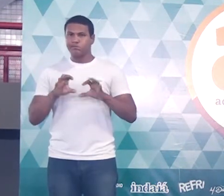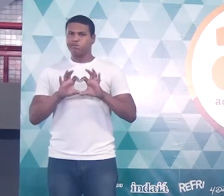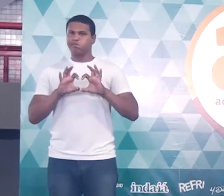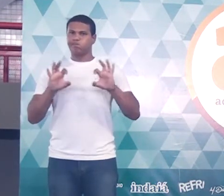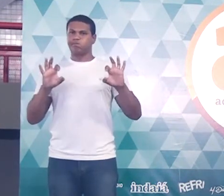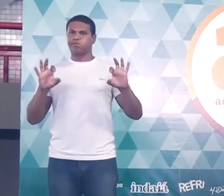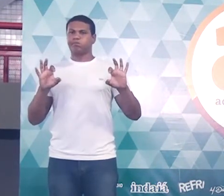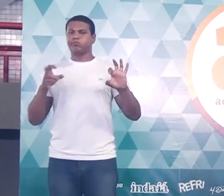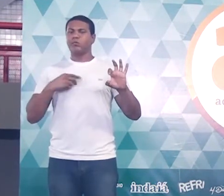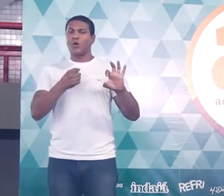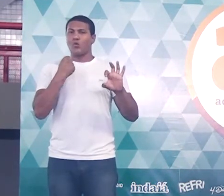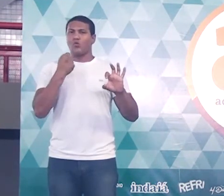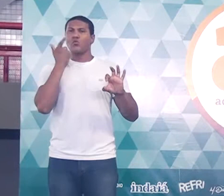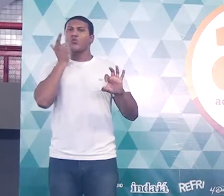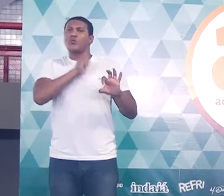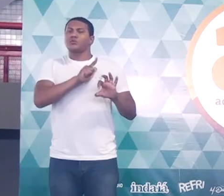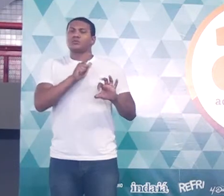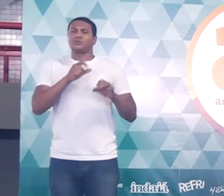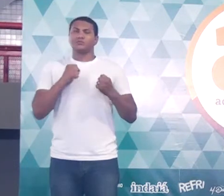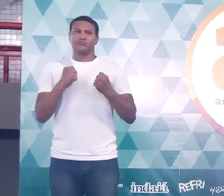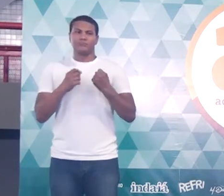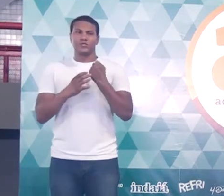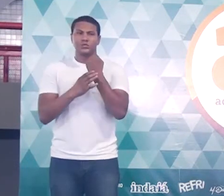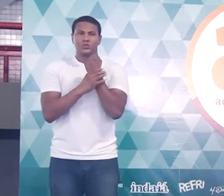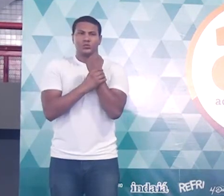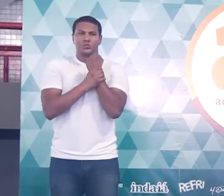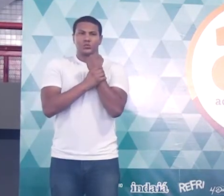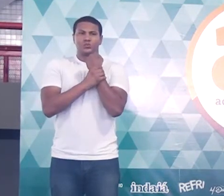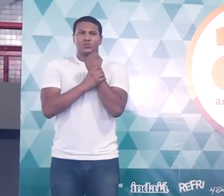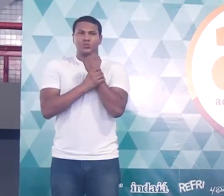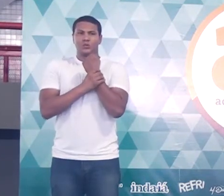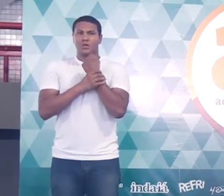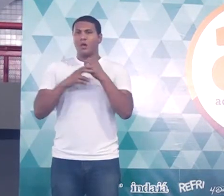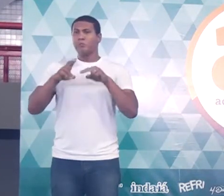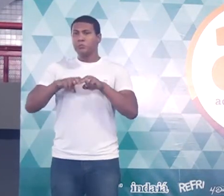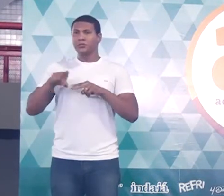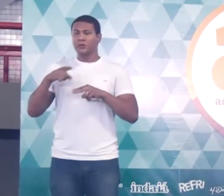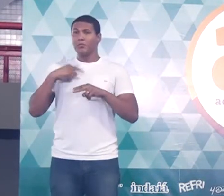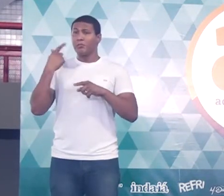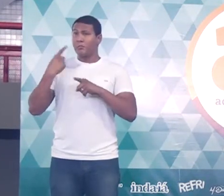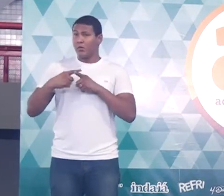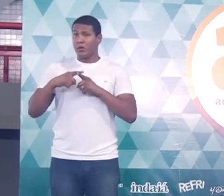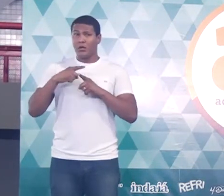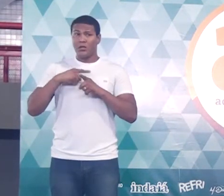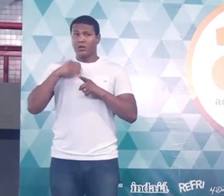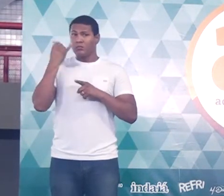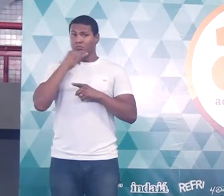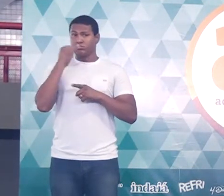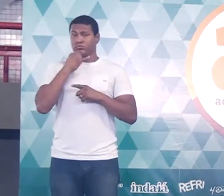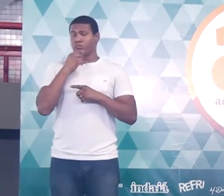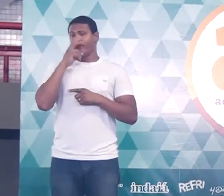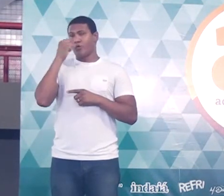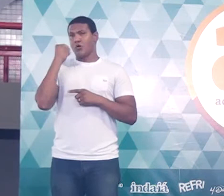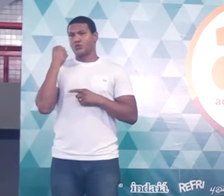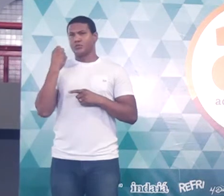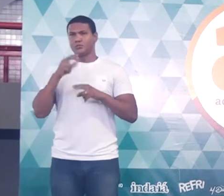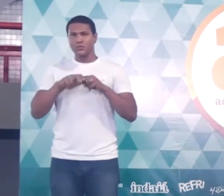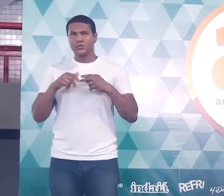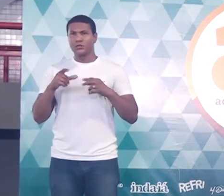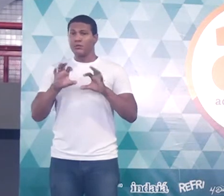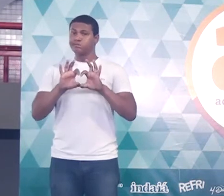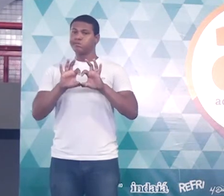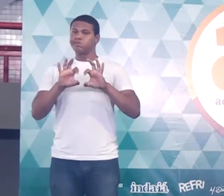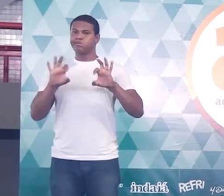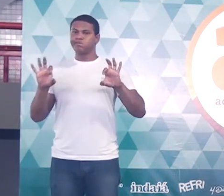grossos. Esses cabos justamente para sustentar toda aquela energia que passa. Então, a